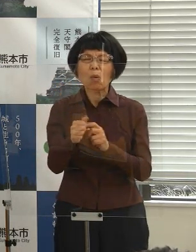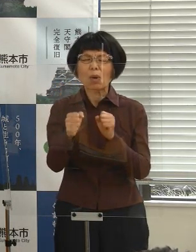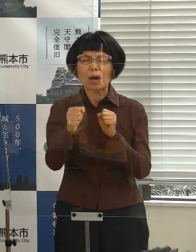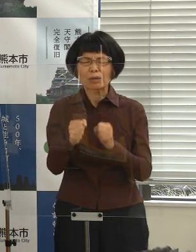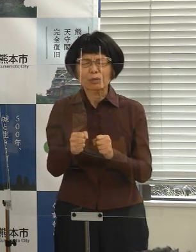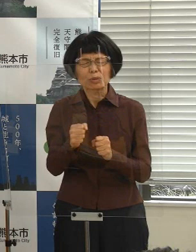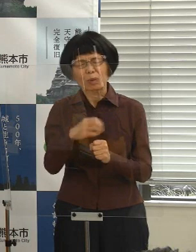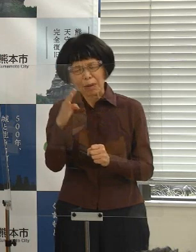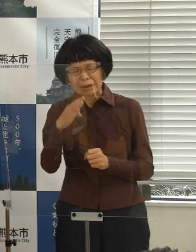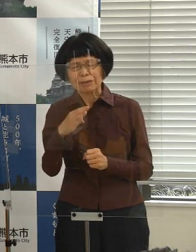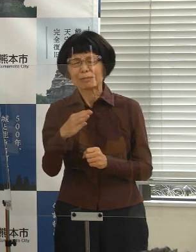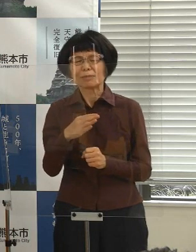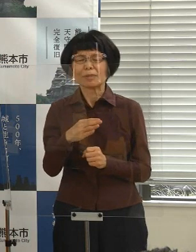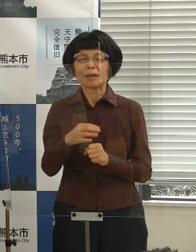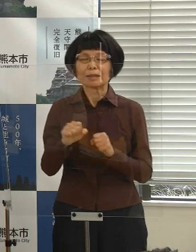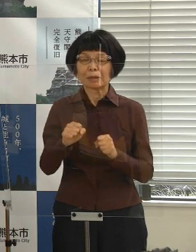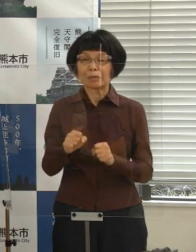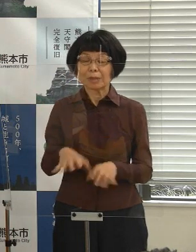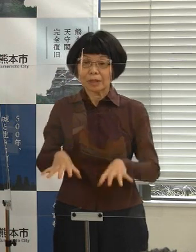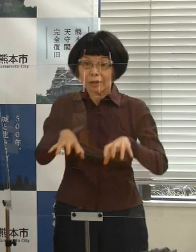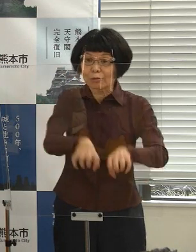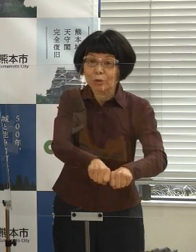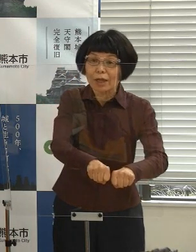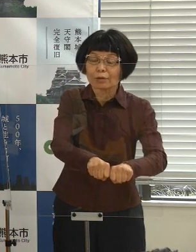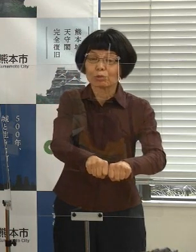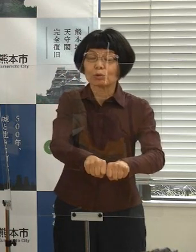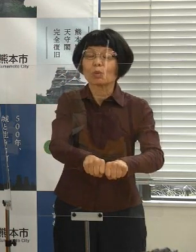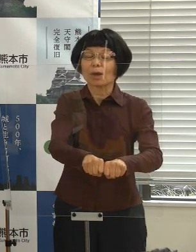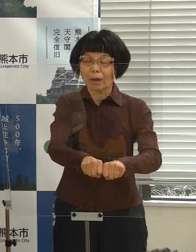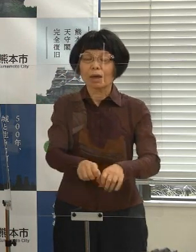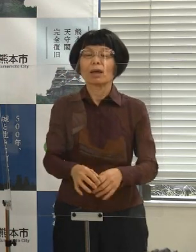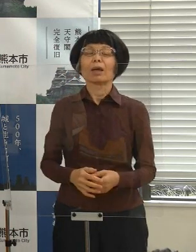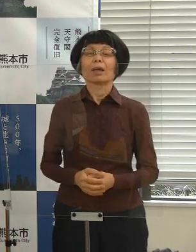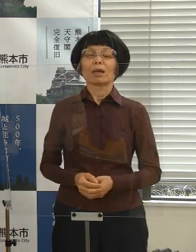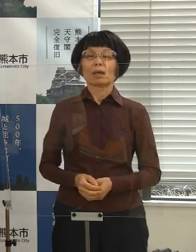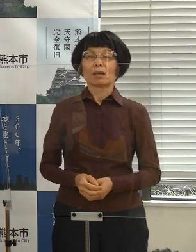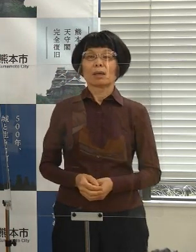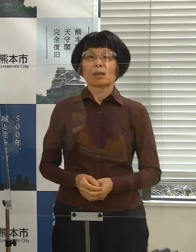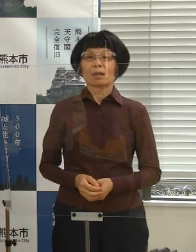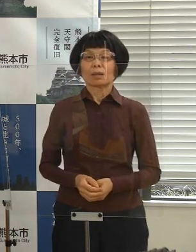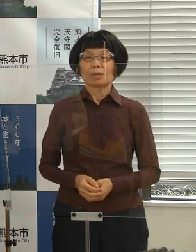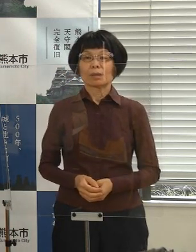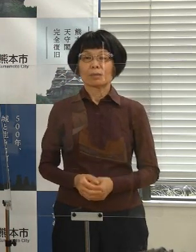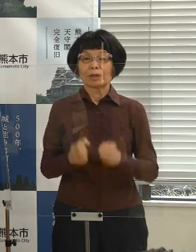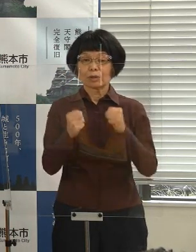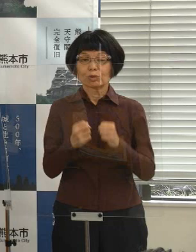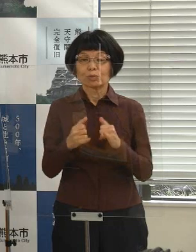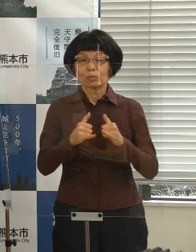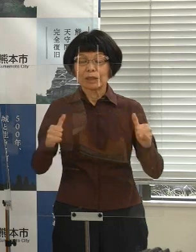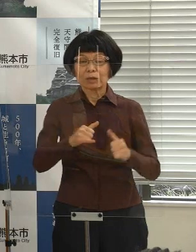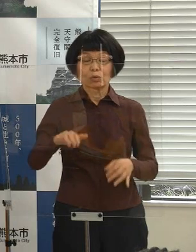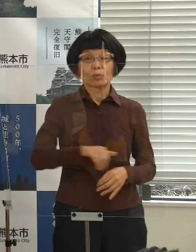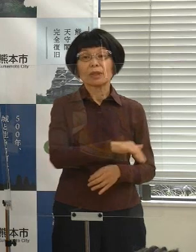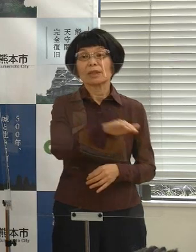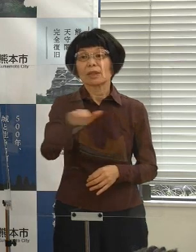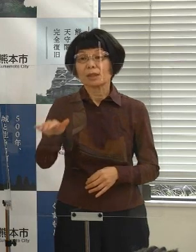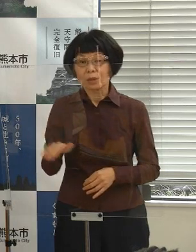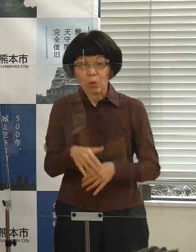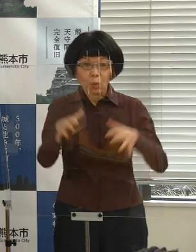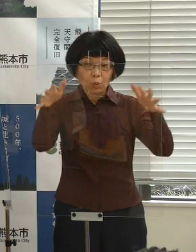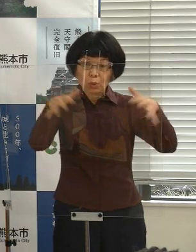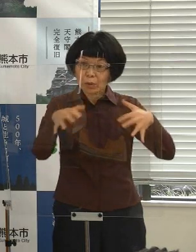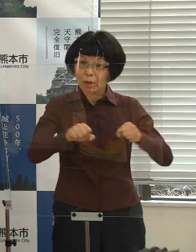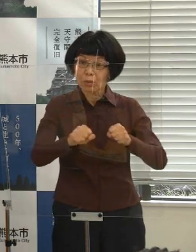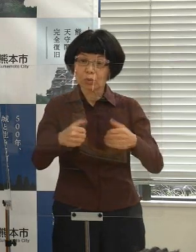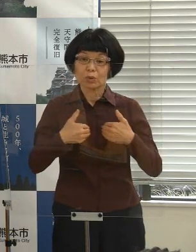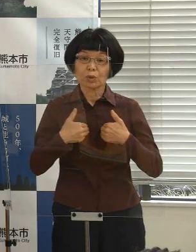が、みんなで取り押さえる、こういったことも含めてですね、住民の皆さんにも呼びかけをする必要があるの